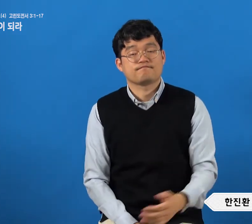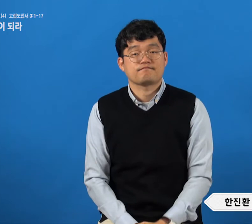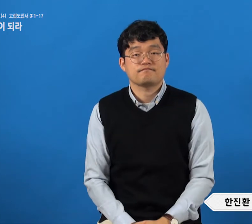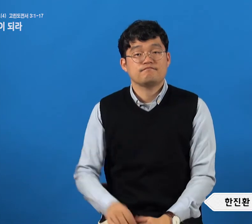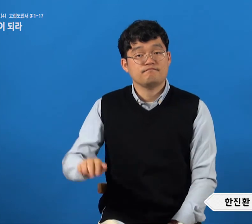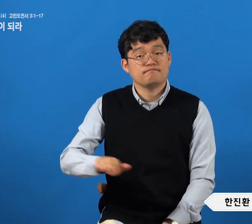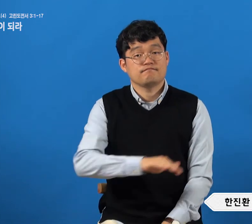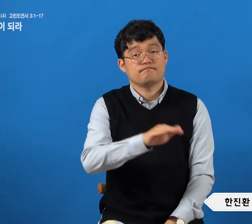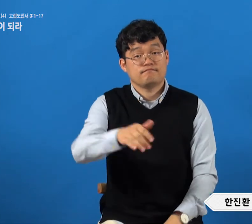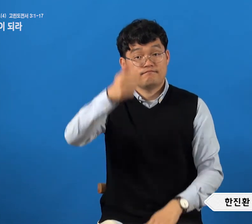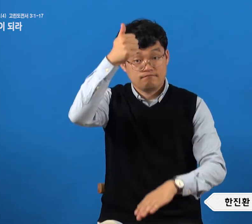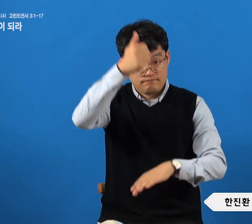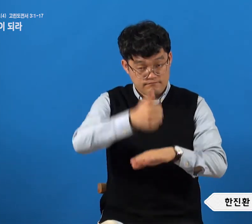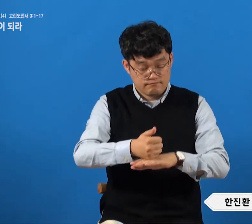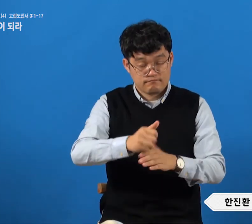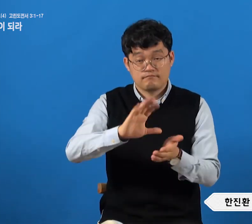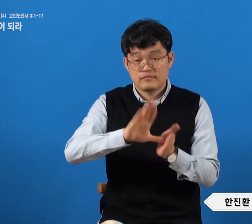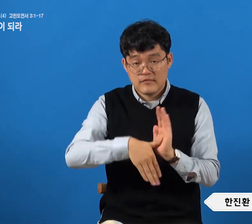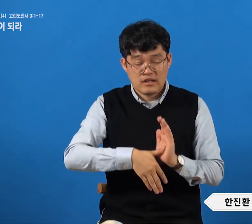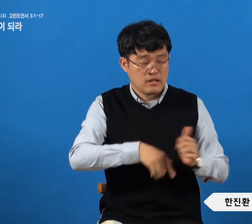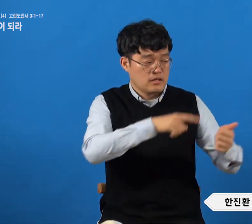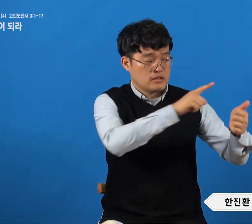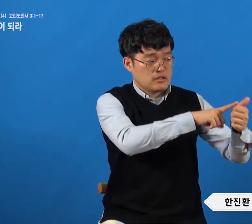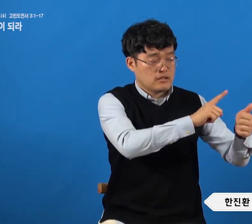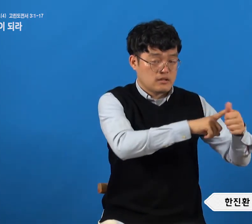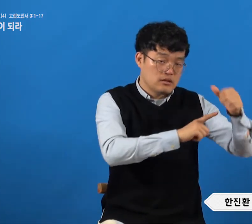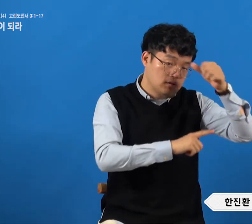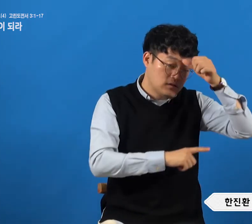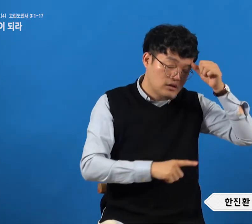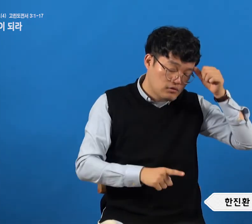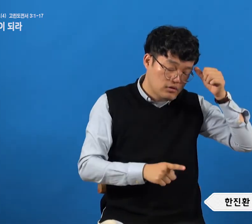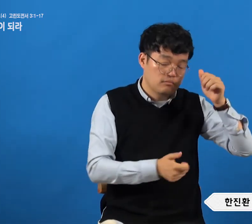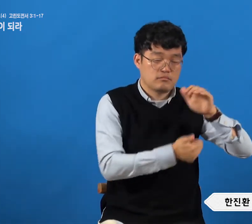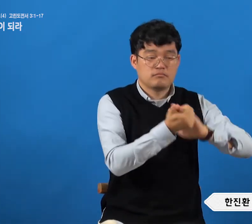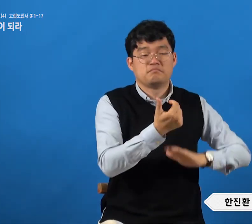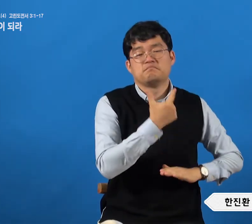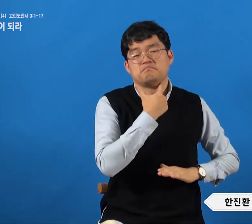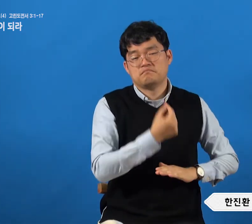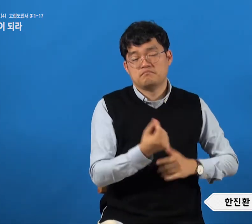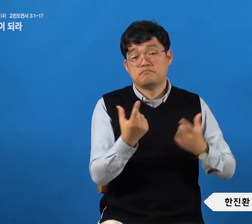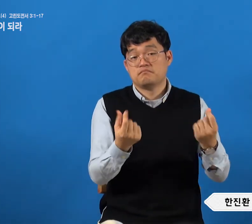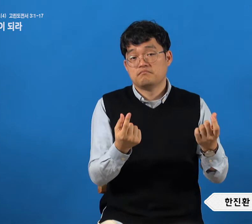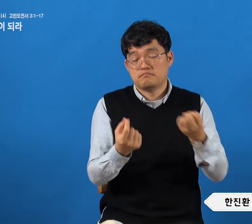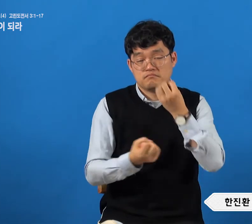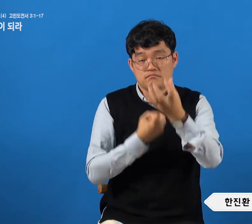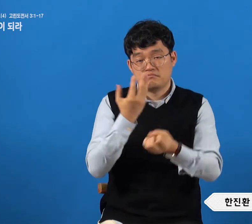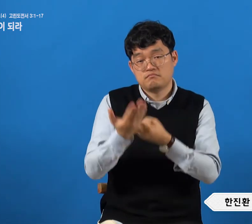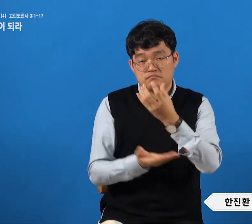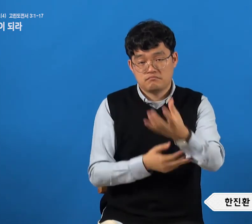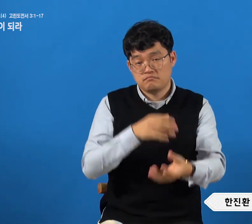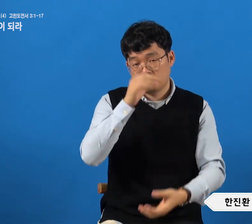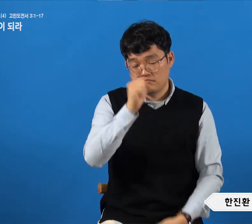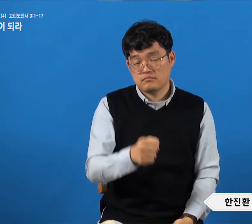여러분, 우리도 마지막 순간이 되면 그 소원밖에는 없게 될 것입니다.